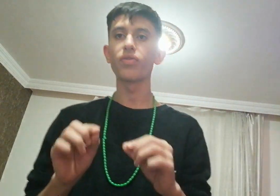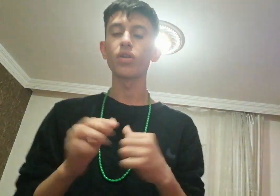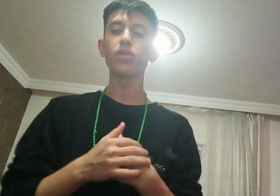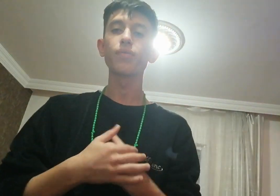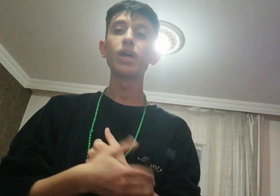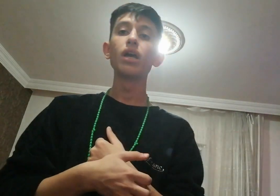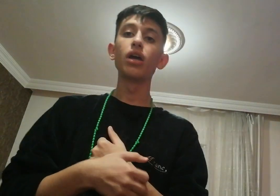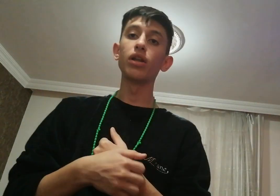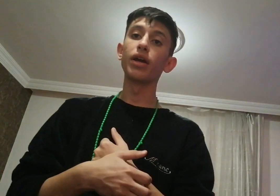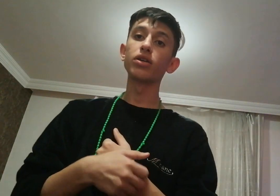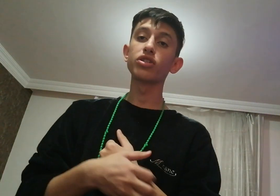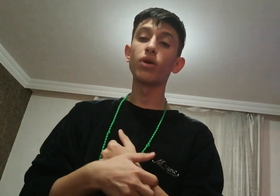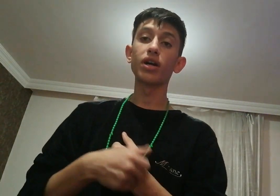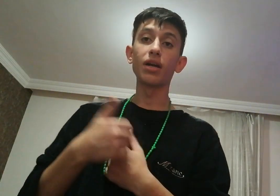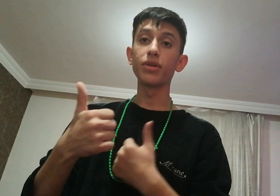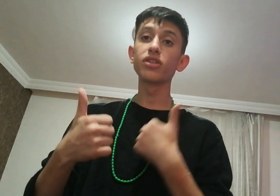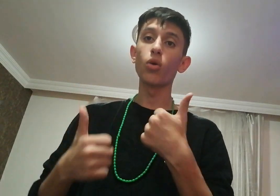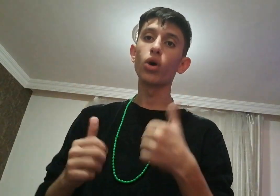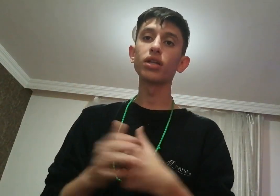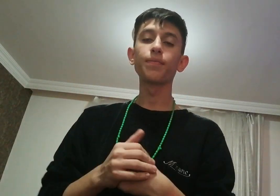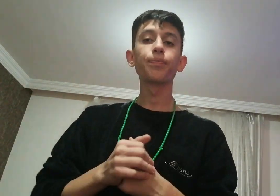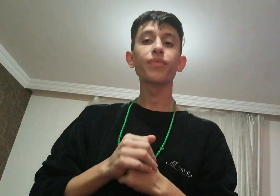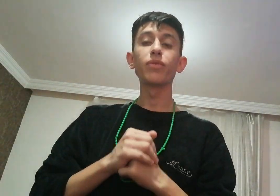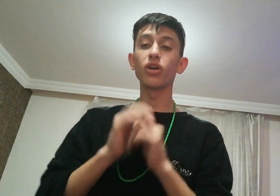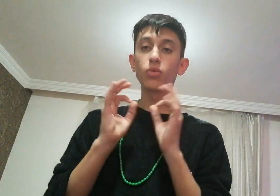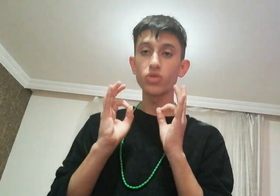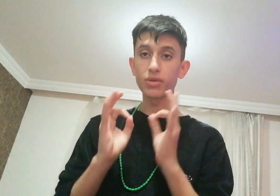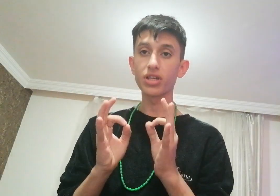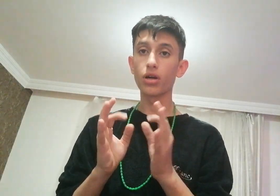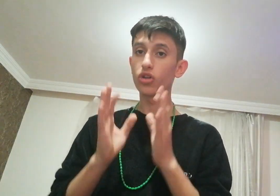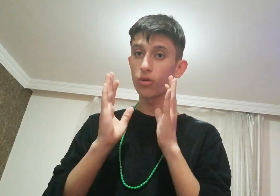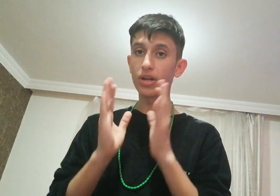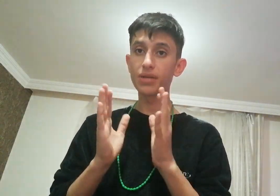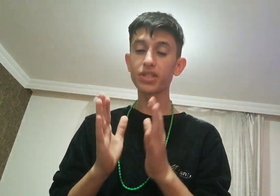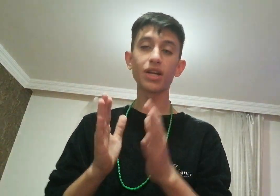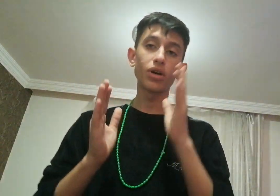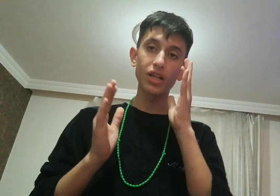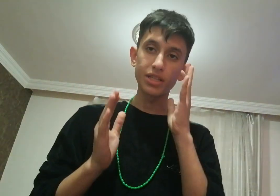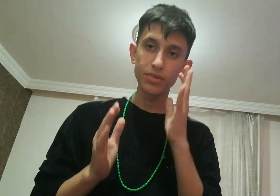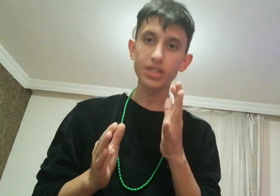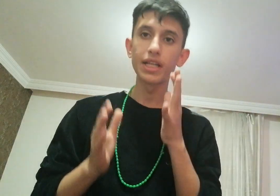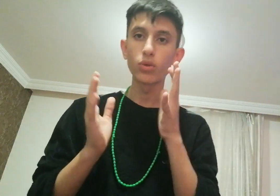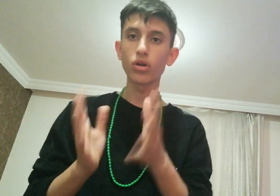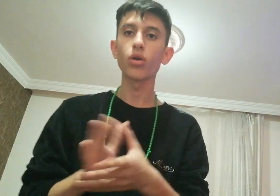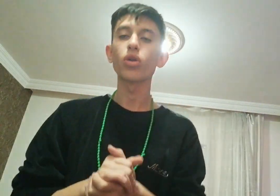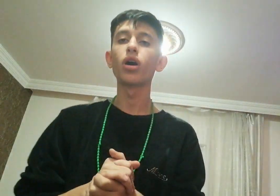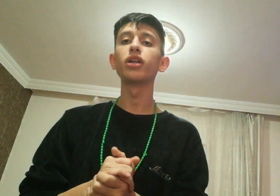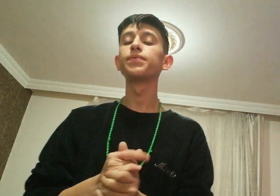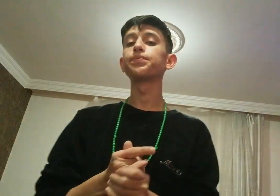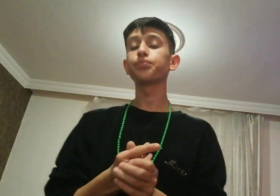الفرض سواء كان بنت أو ولد. من عمره 7 سنوات، عمره 7 سنوات لازم تصلي وتقرأ قرآن